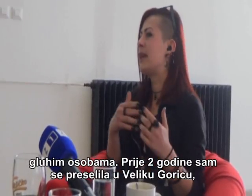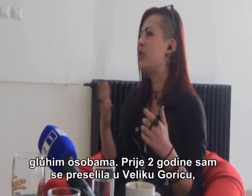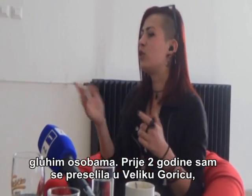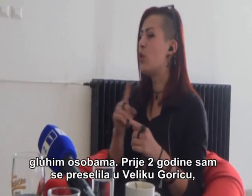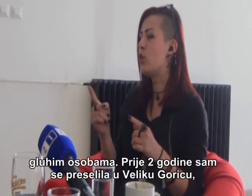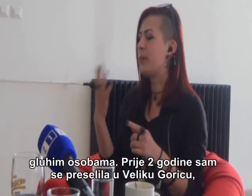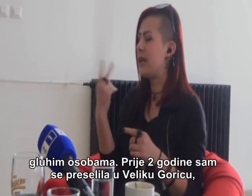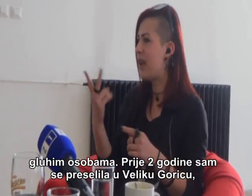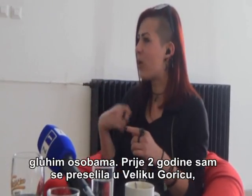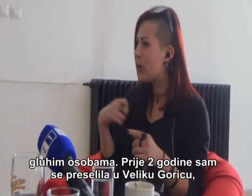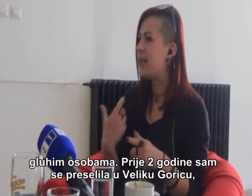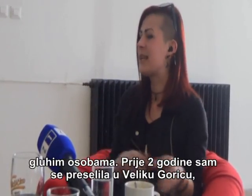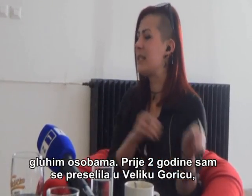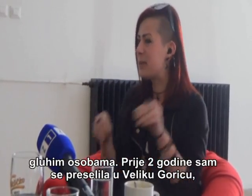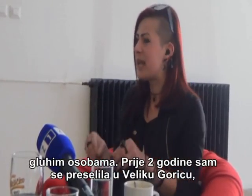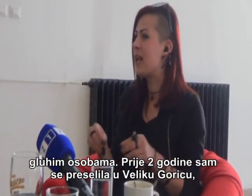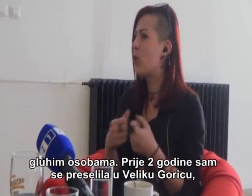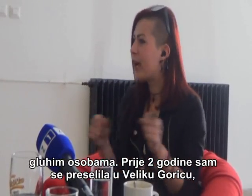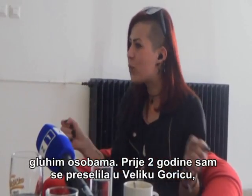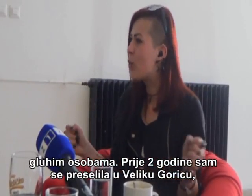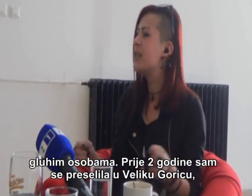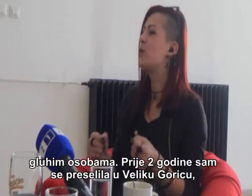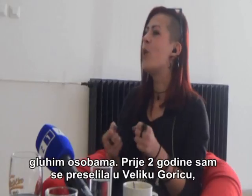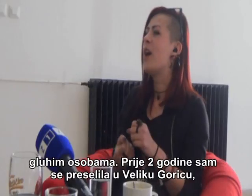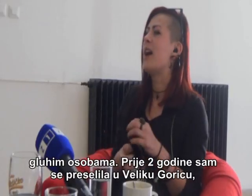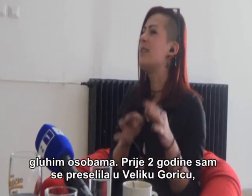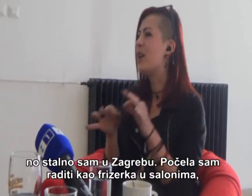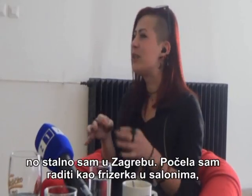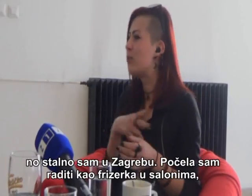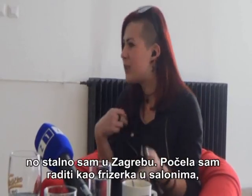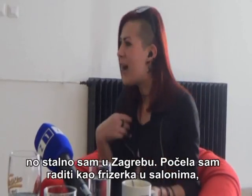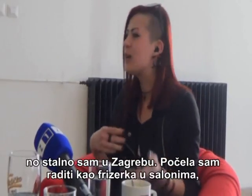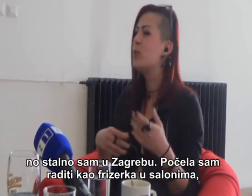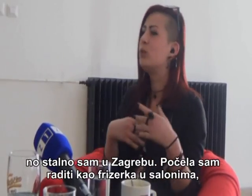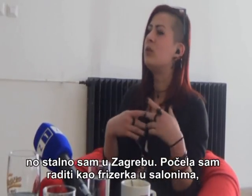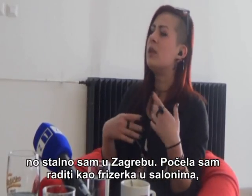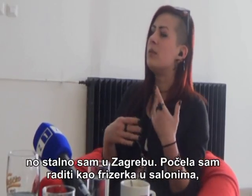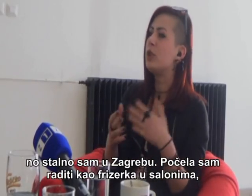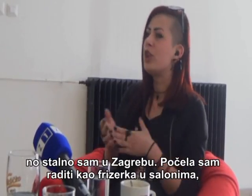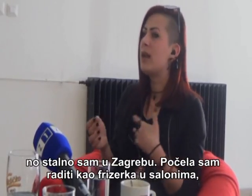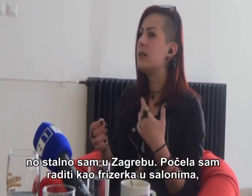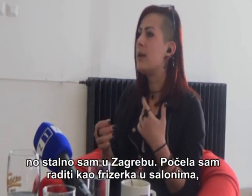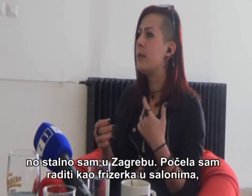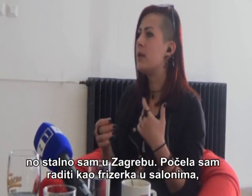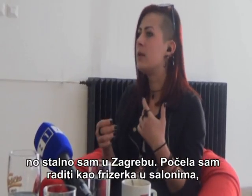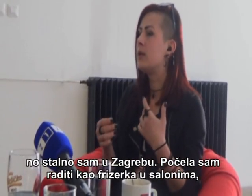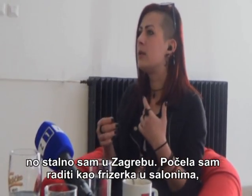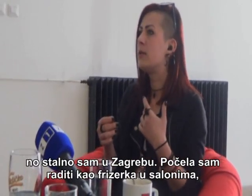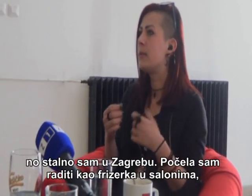Eto to prije dvije godine ja se pitala u veliku vojstu, a stano sam u Zagrebu. Postala sam